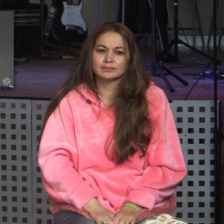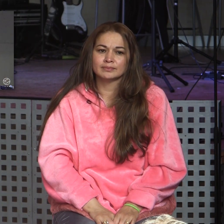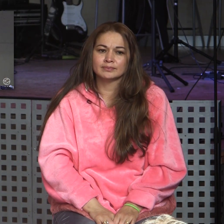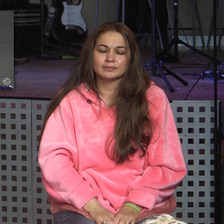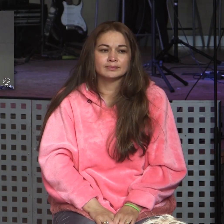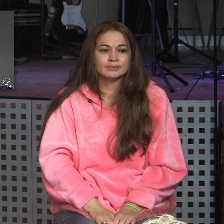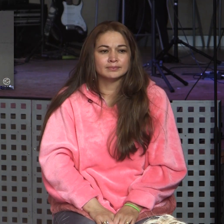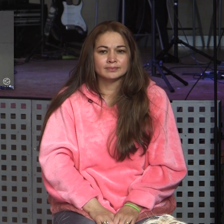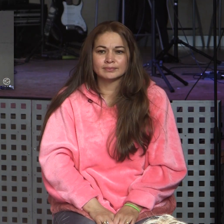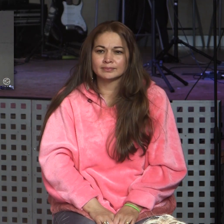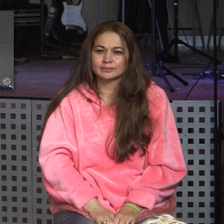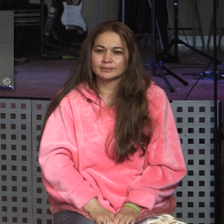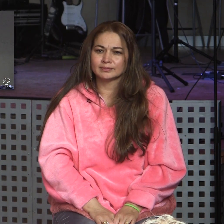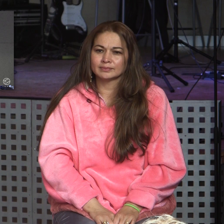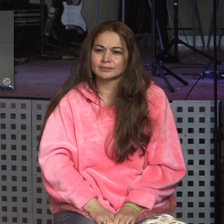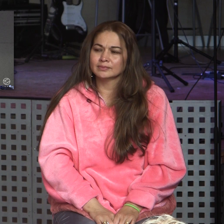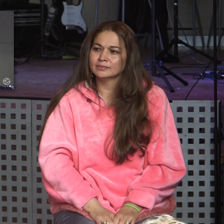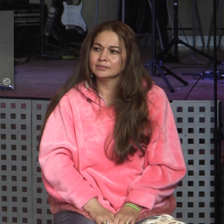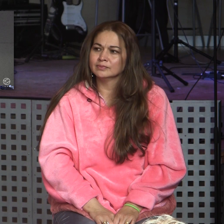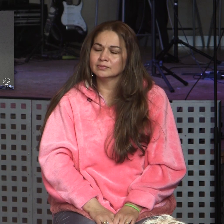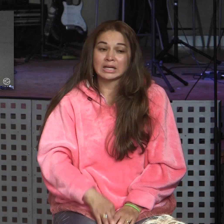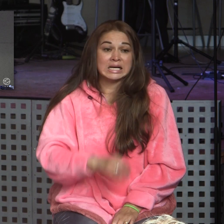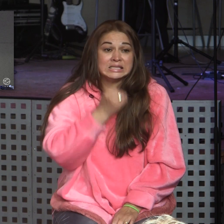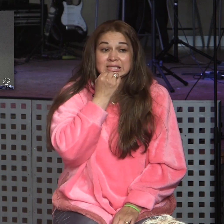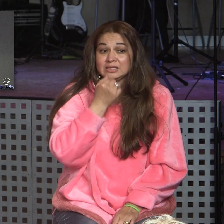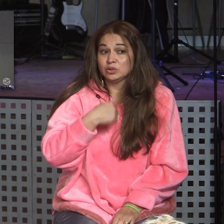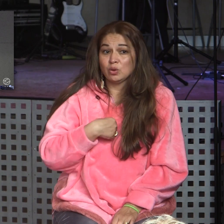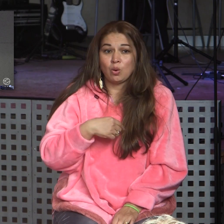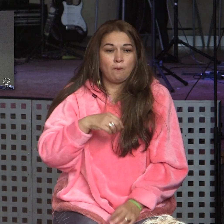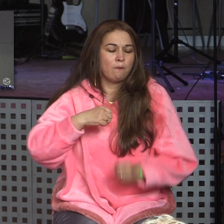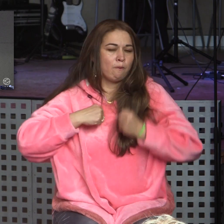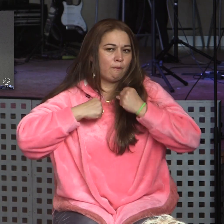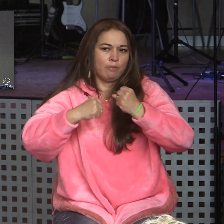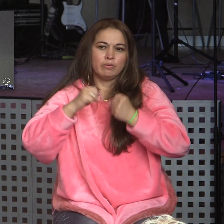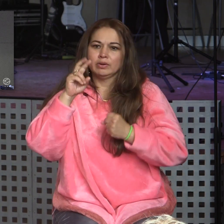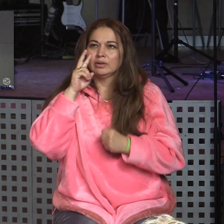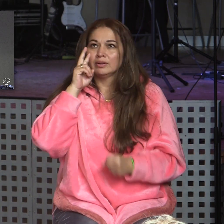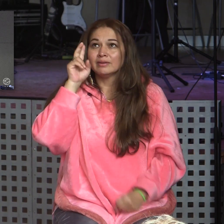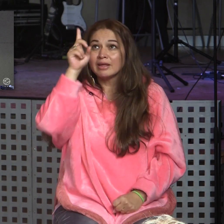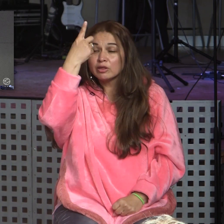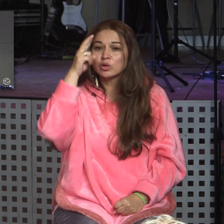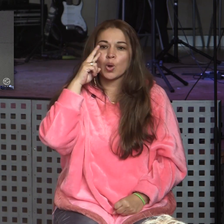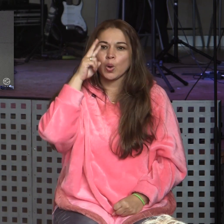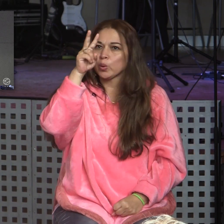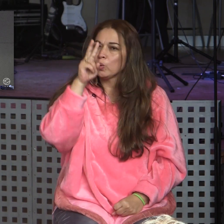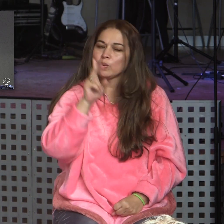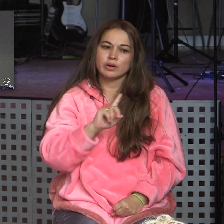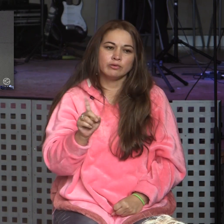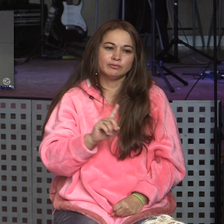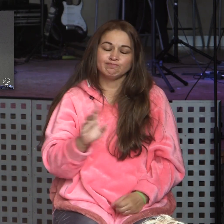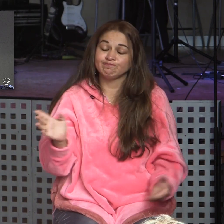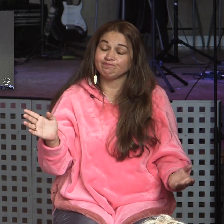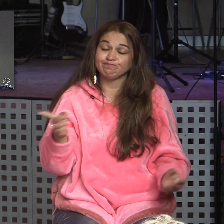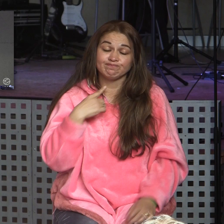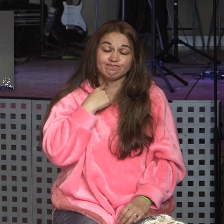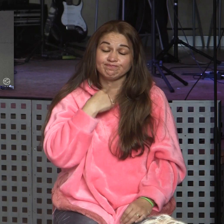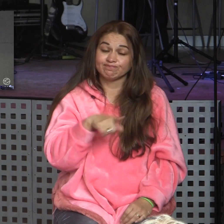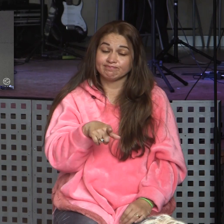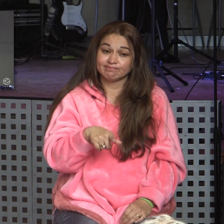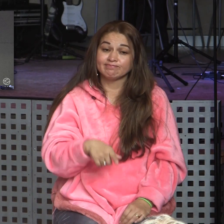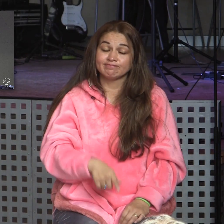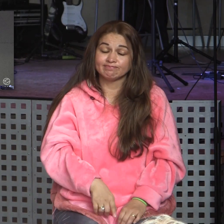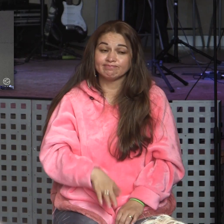difícil. Porque me voy a hundir muchas veces. De hecho, nos hundimos. Si tú no te hundes, bienvenido.